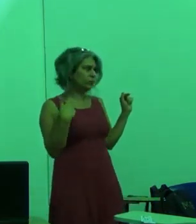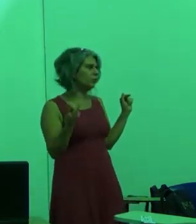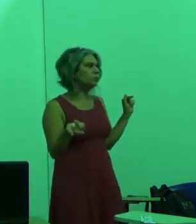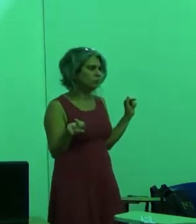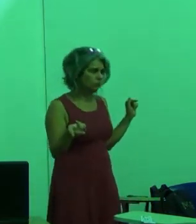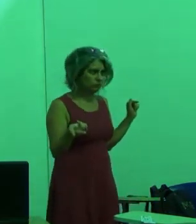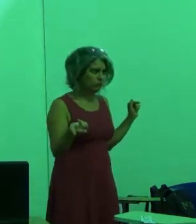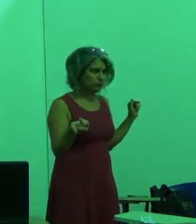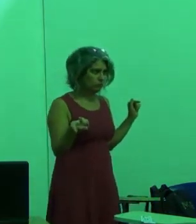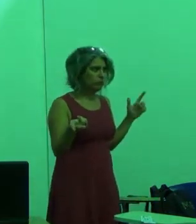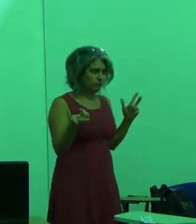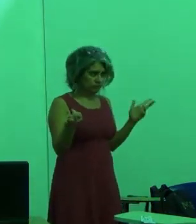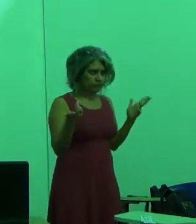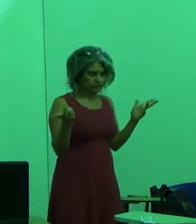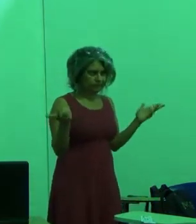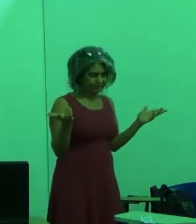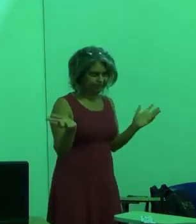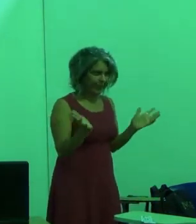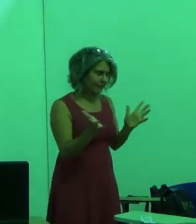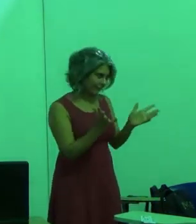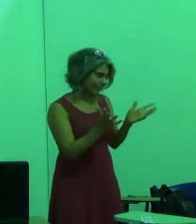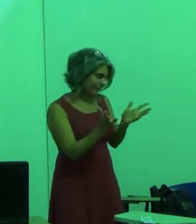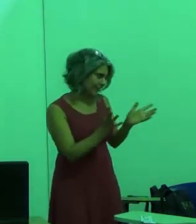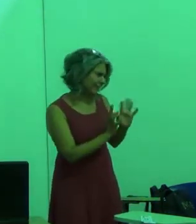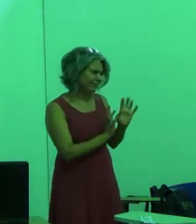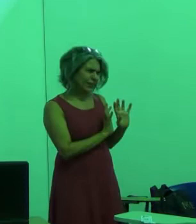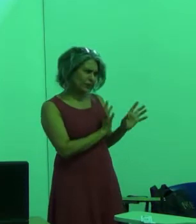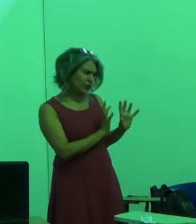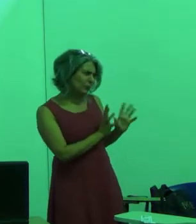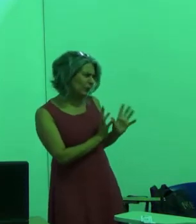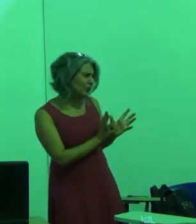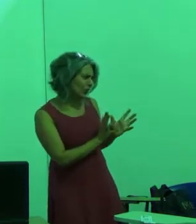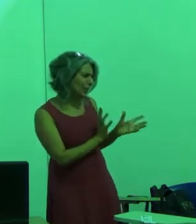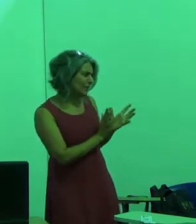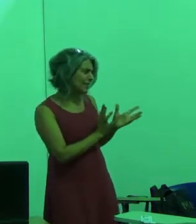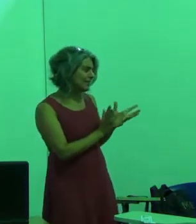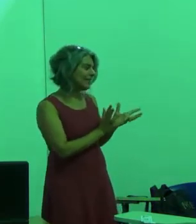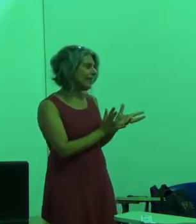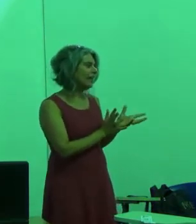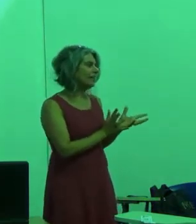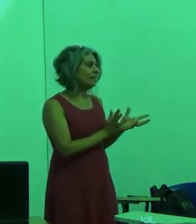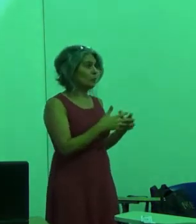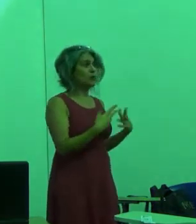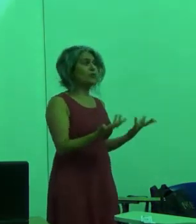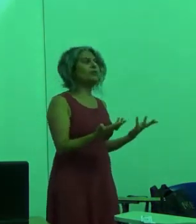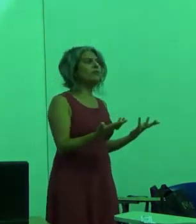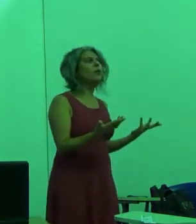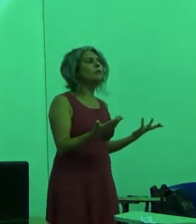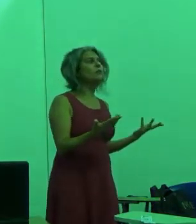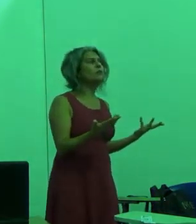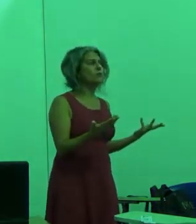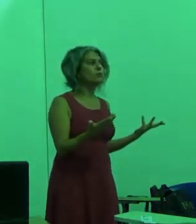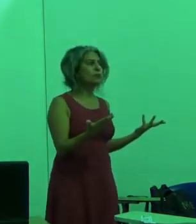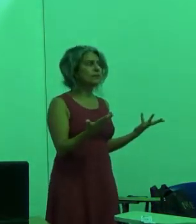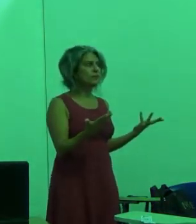um. Né? Assim, sendo meio ligeira, mas essa é a ideia. Eu posso escrever como se fosse um zumbi sem ser um